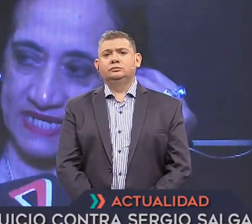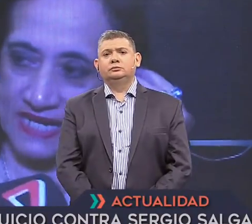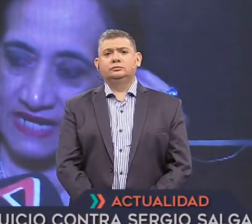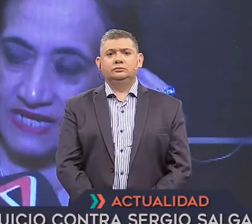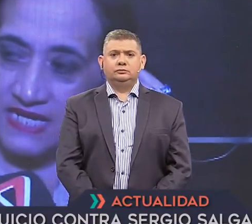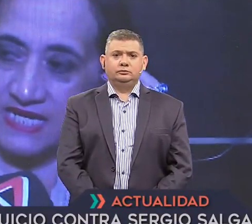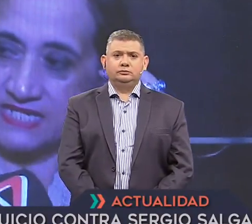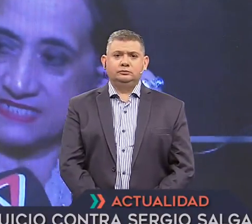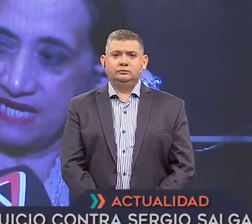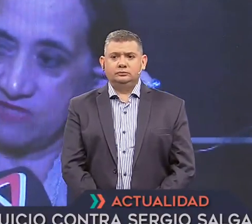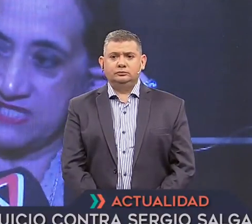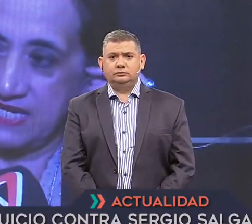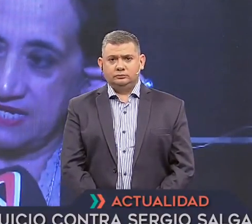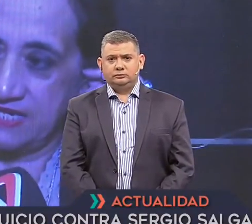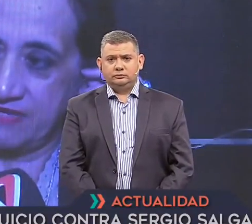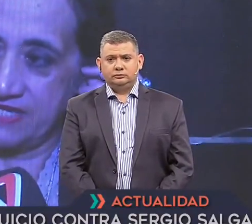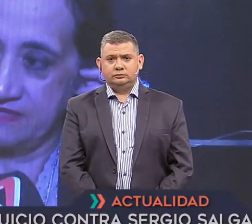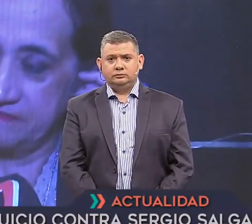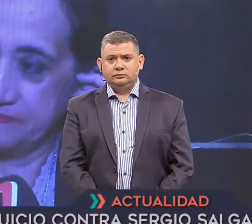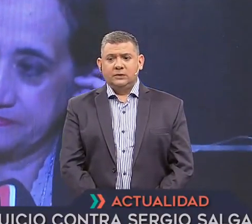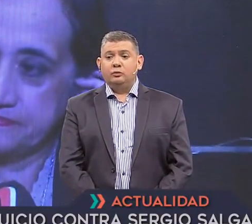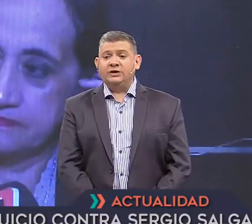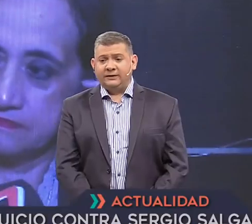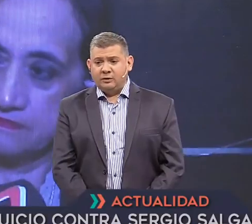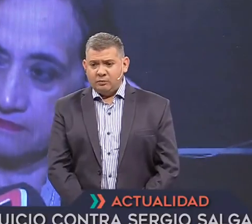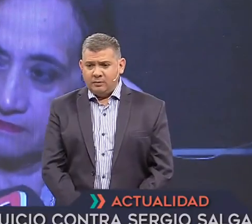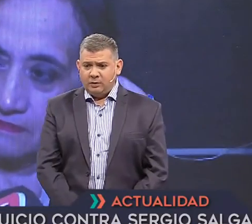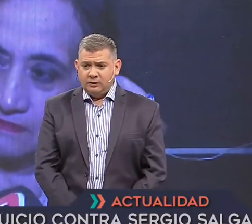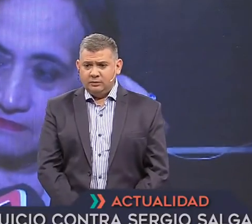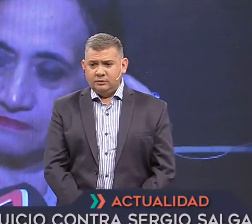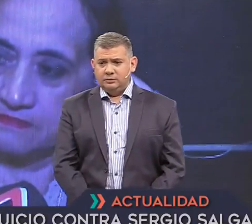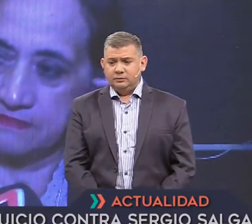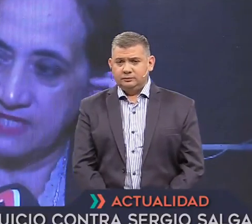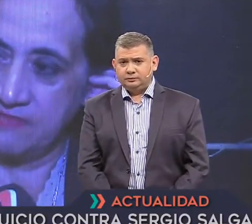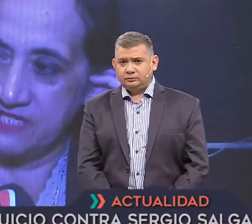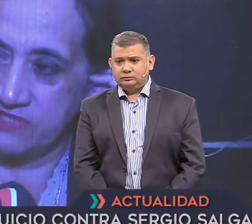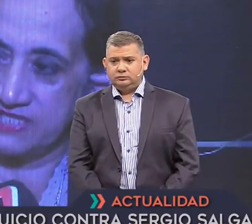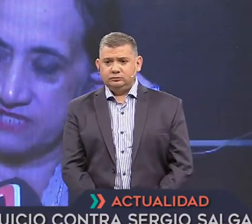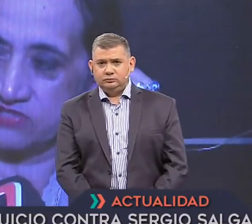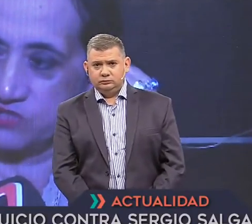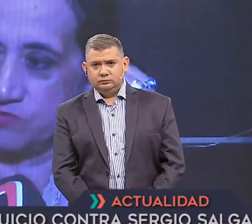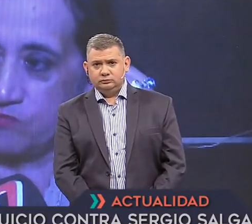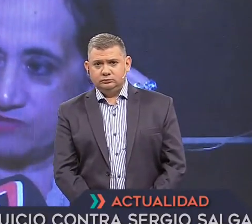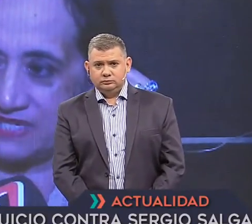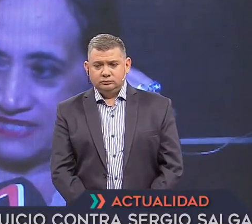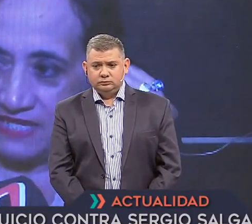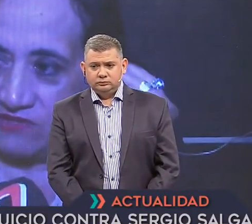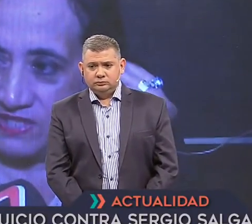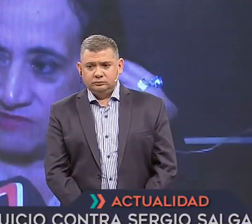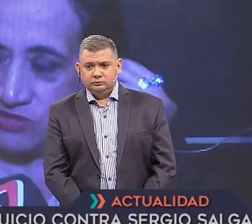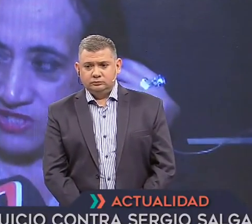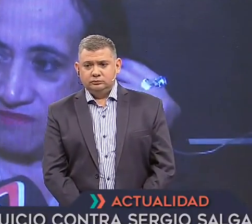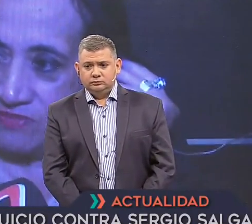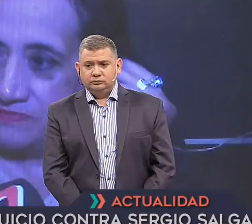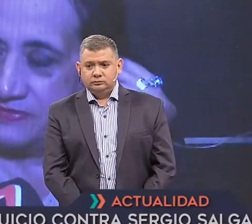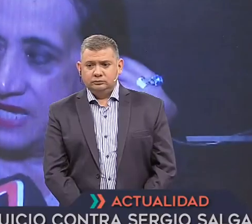se aclare y sea cual sea la verdad. Muchas gracias, Norma, muy amable. El vecino de Santa Rosa estuvo muy maltratado durante